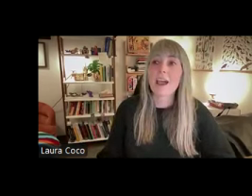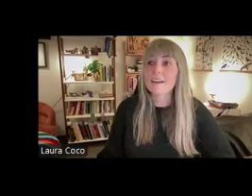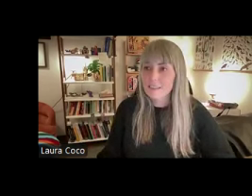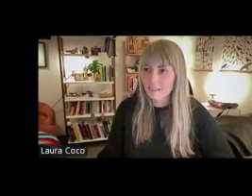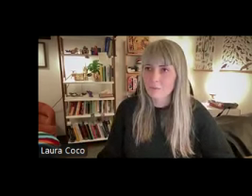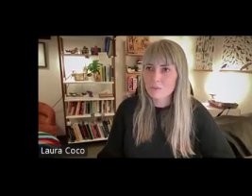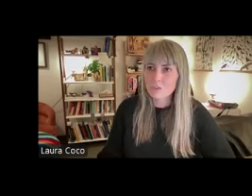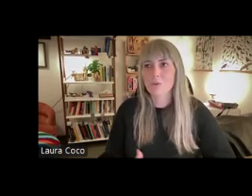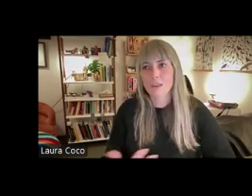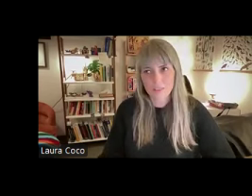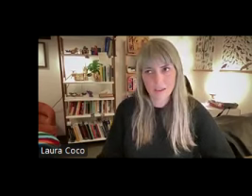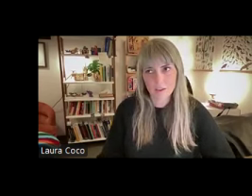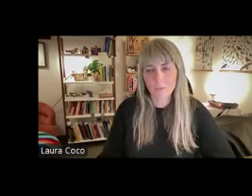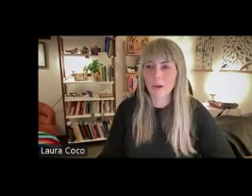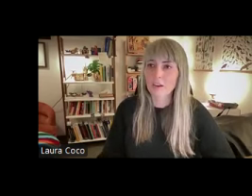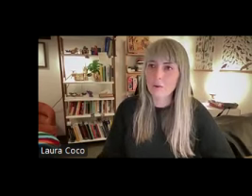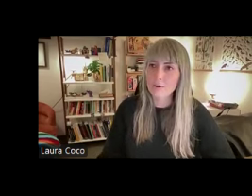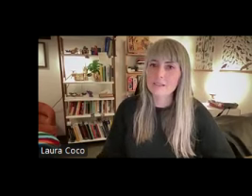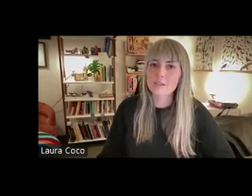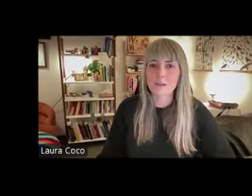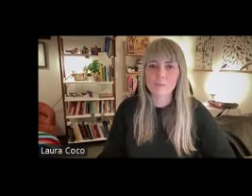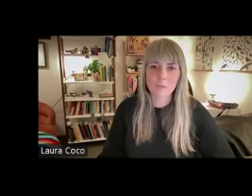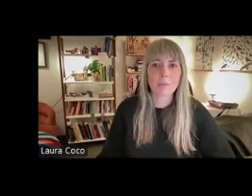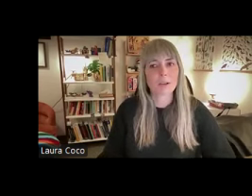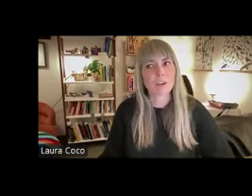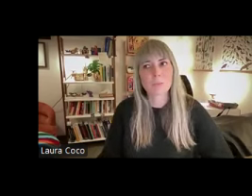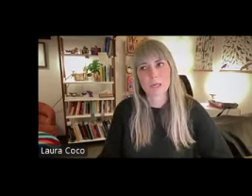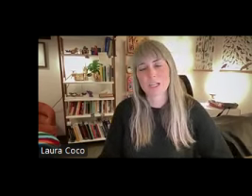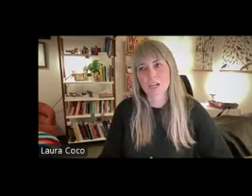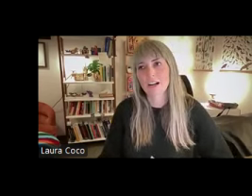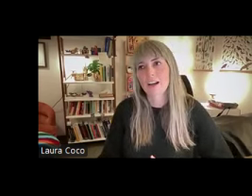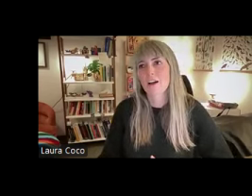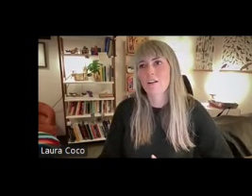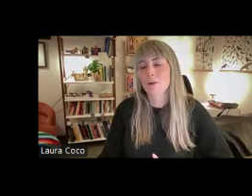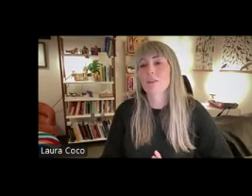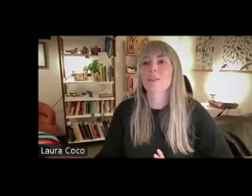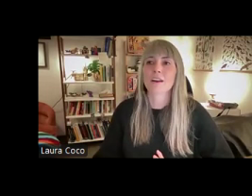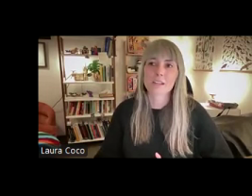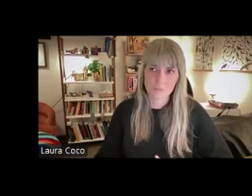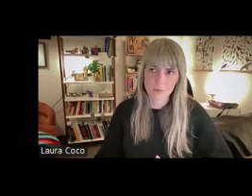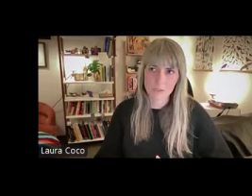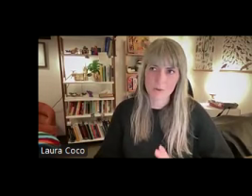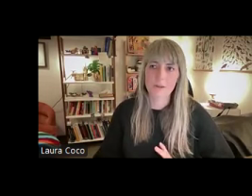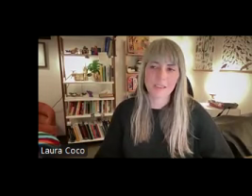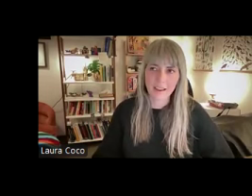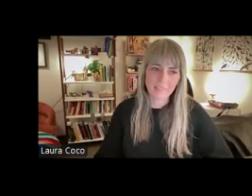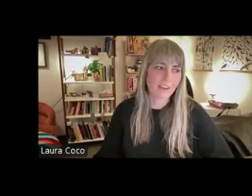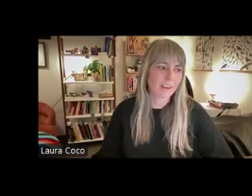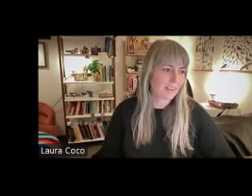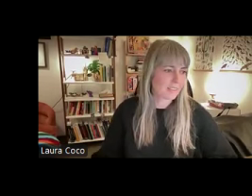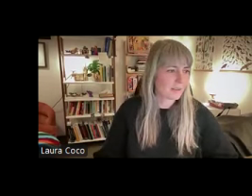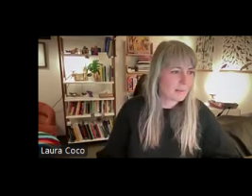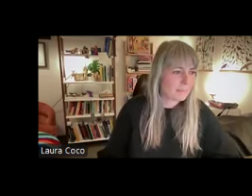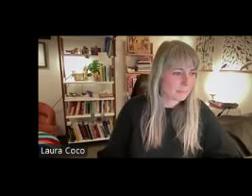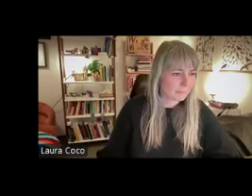medir la exposición de ruido de la gente, pero simplemente preguntarles que trabajas con ruido, predice